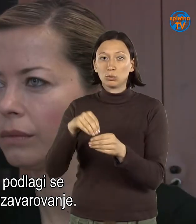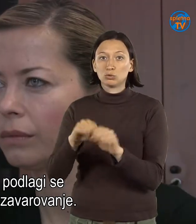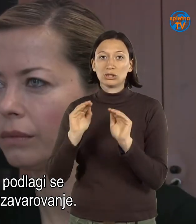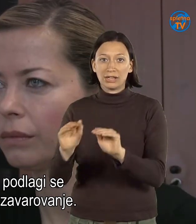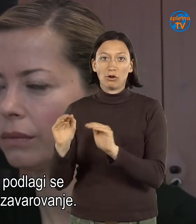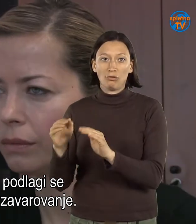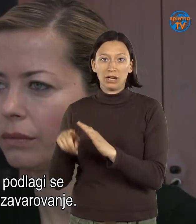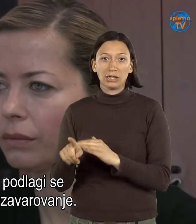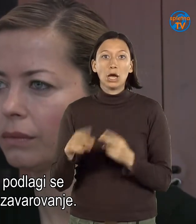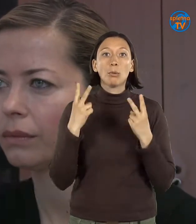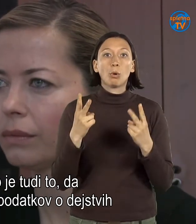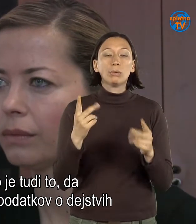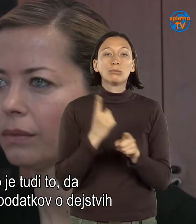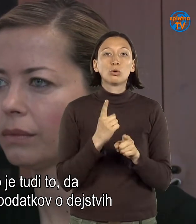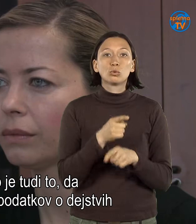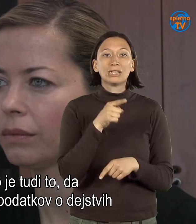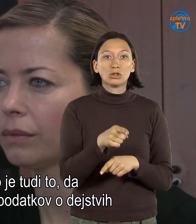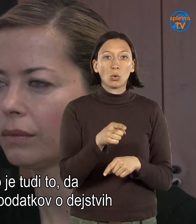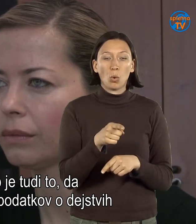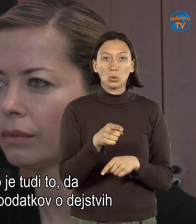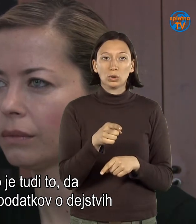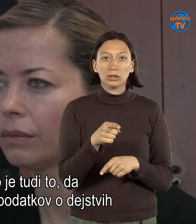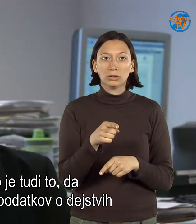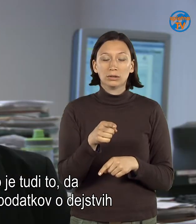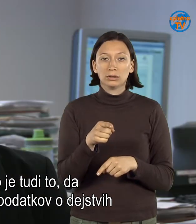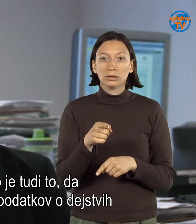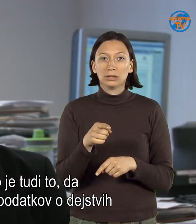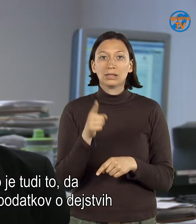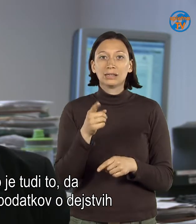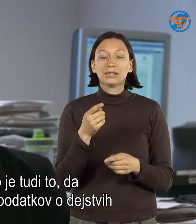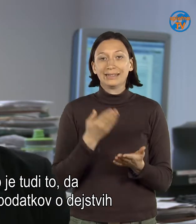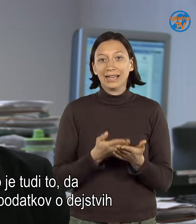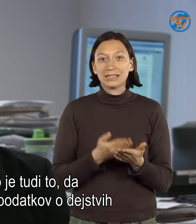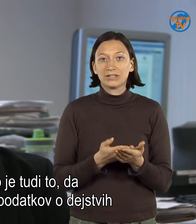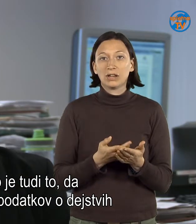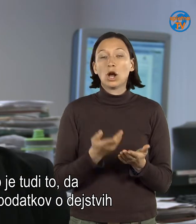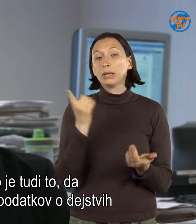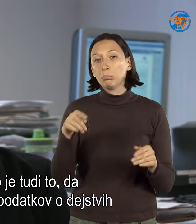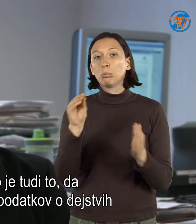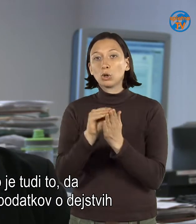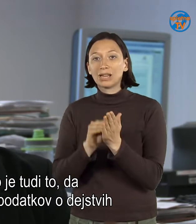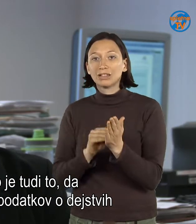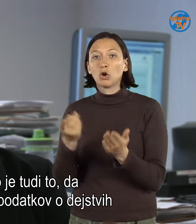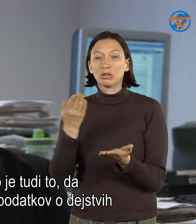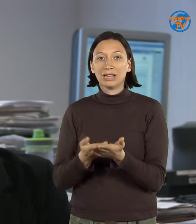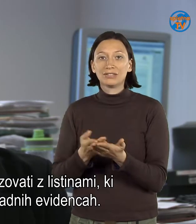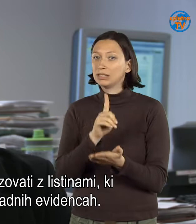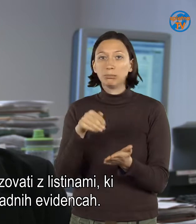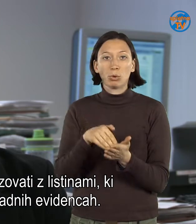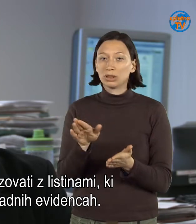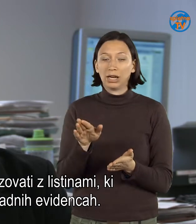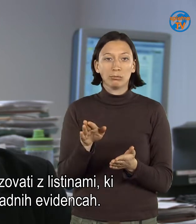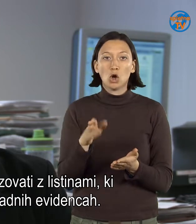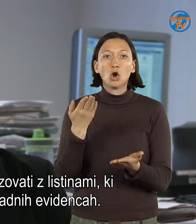vključuje v zavarovanje. Pomembno je tudi to, da dejstev oziroma podatkov o dejstvih